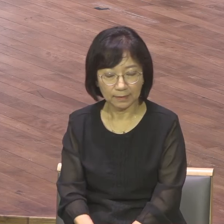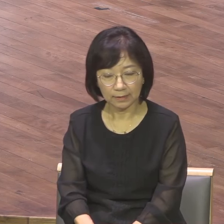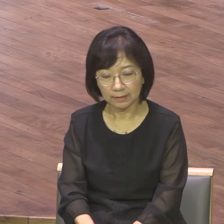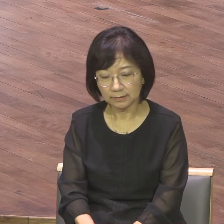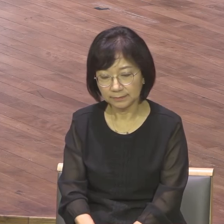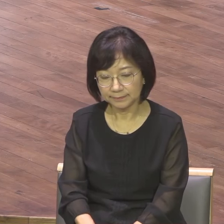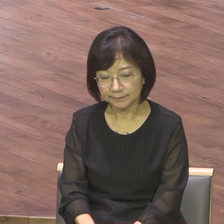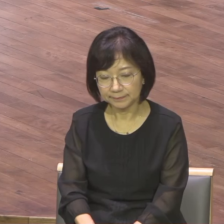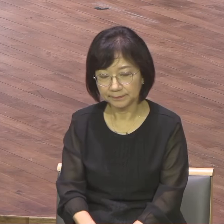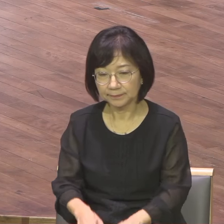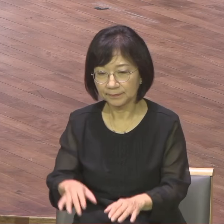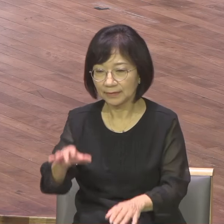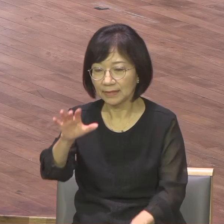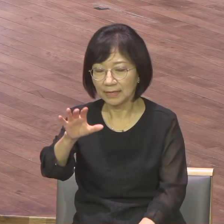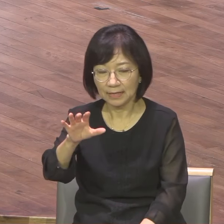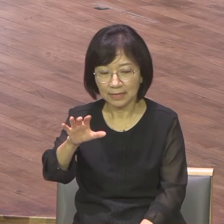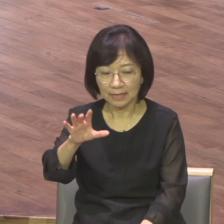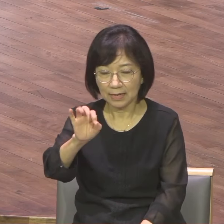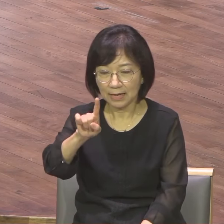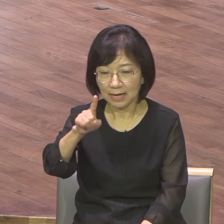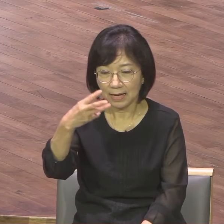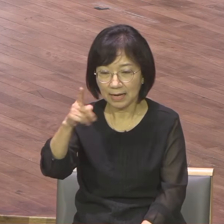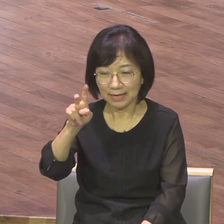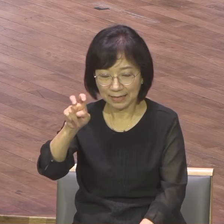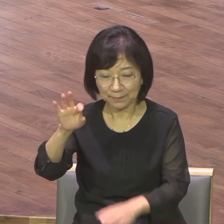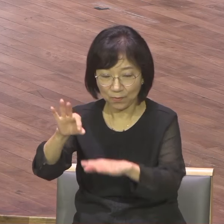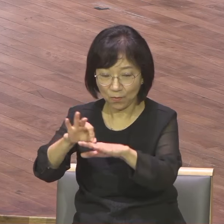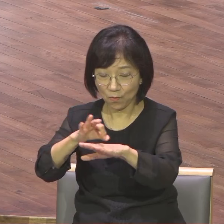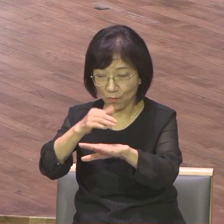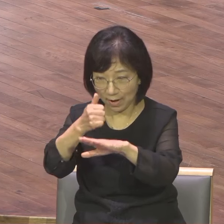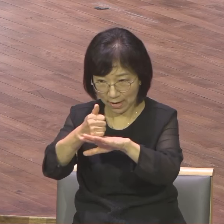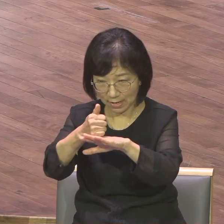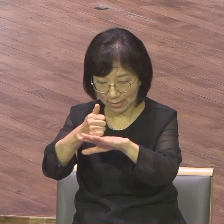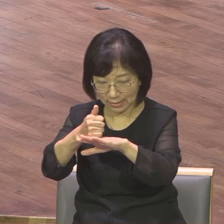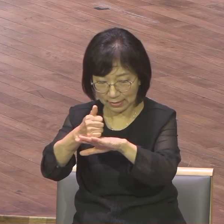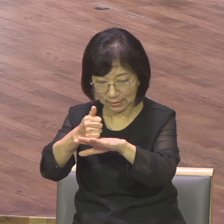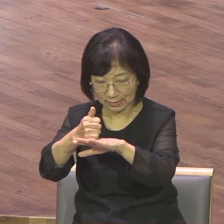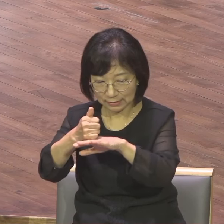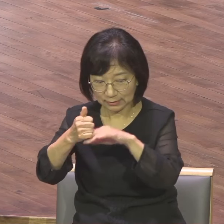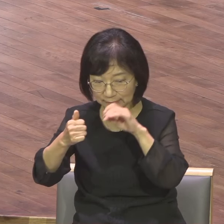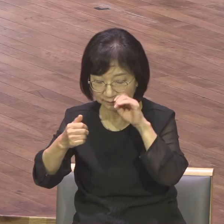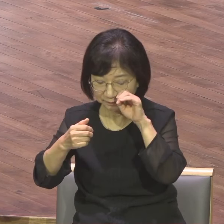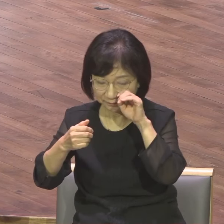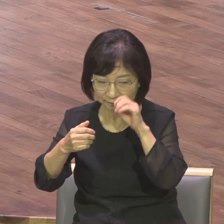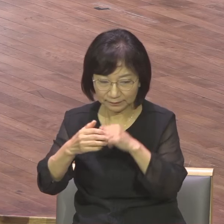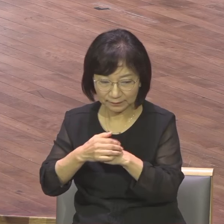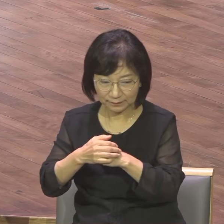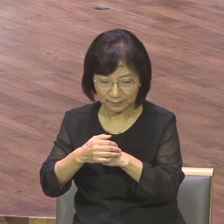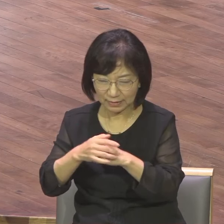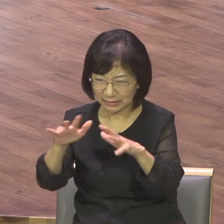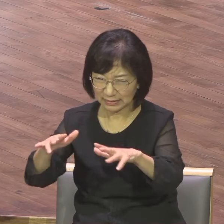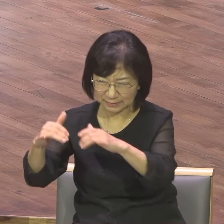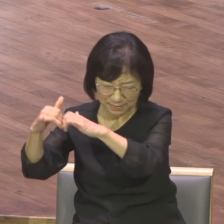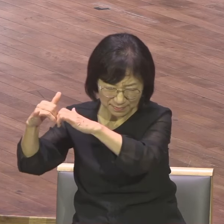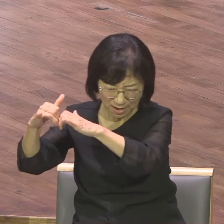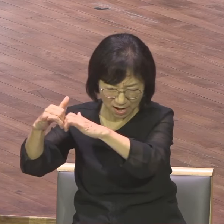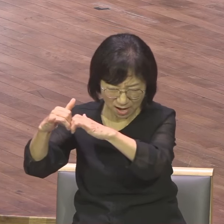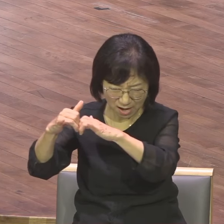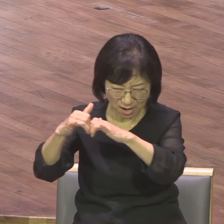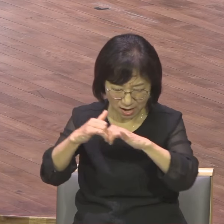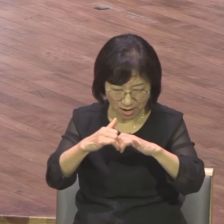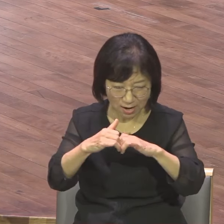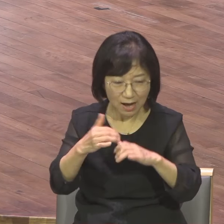지금 아람 왕 르신과 북이스라엘 왕 베가가 엄청난 세력으로 공격해 오고